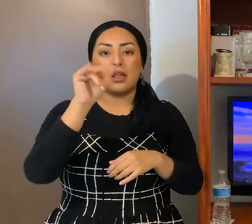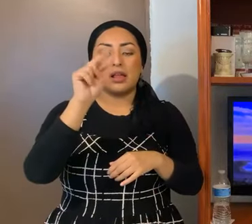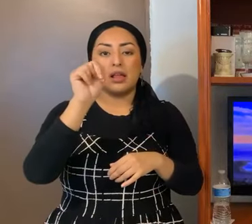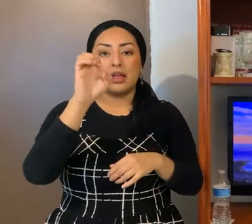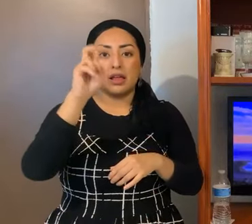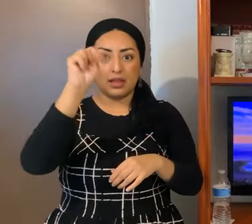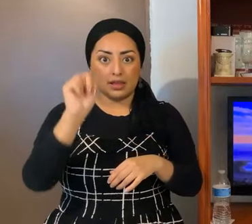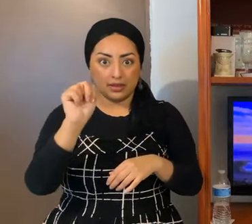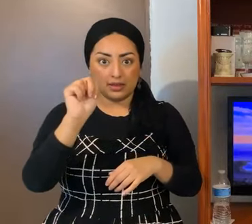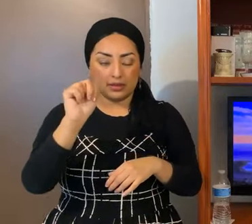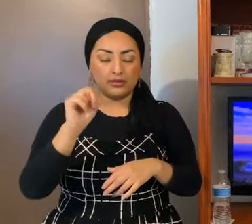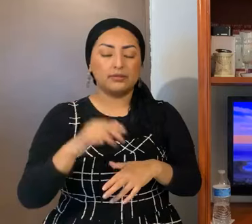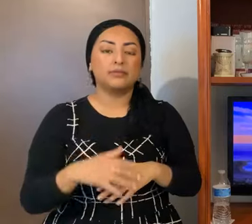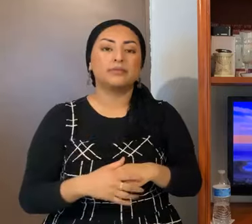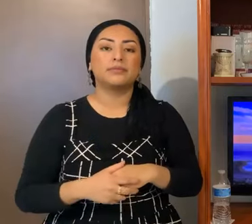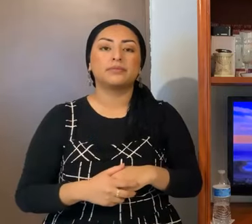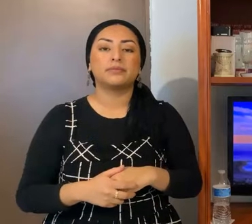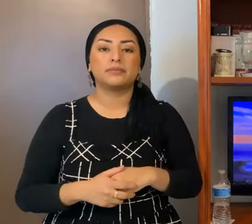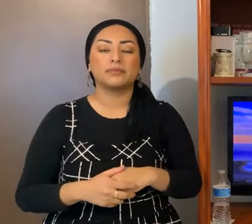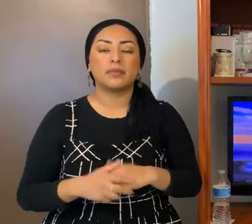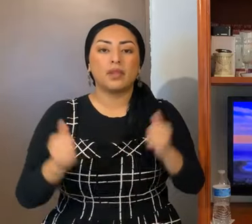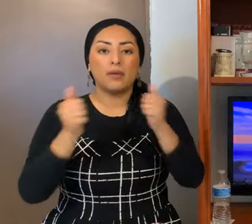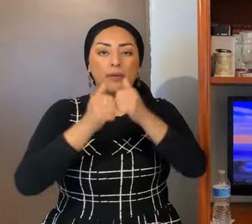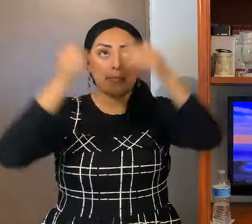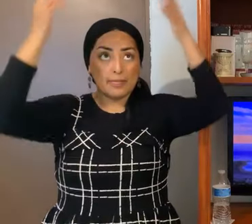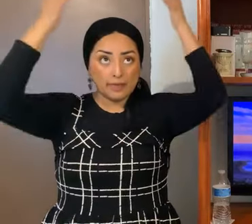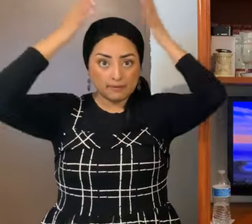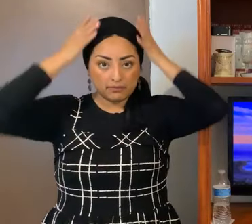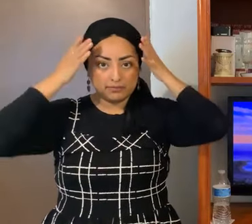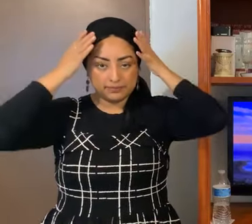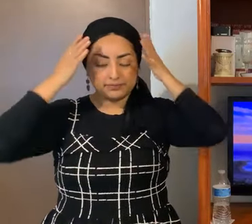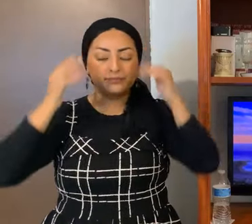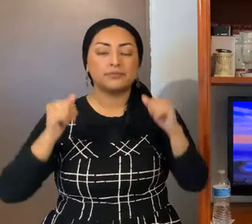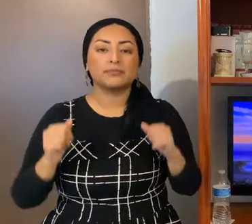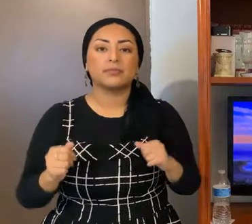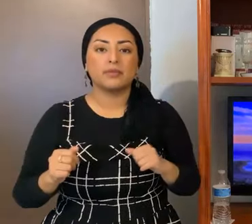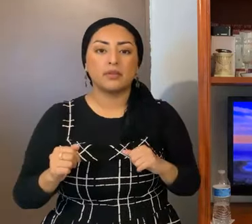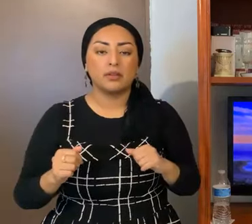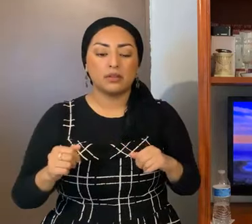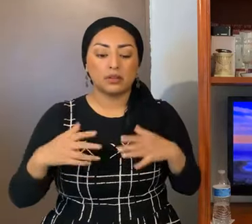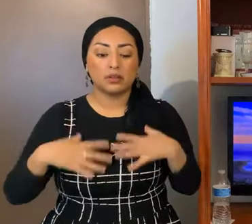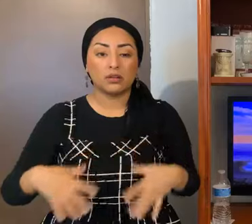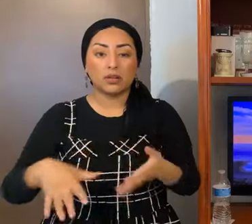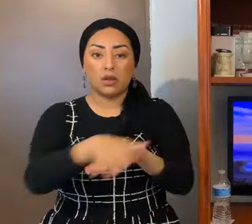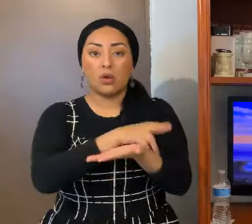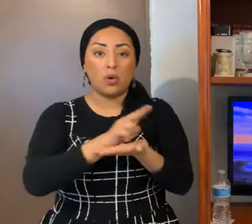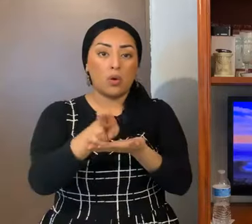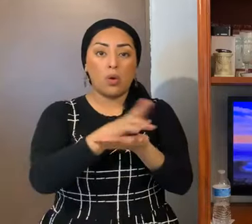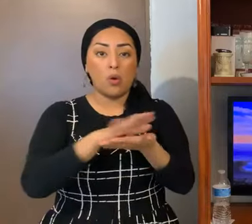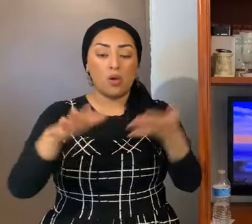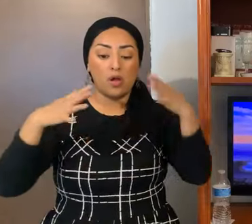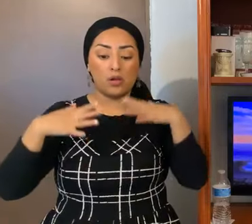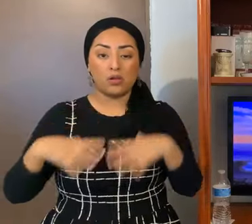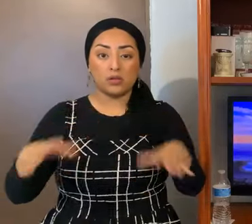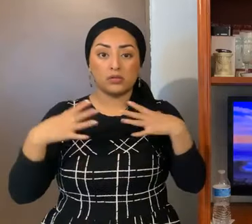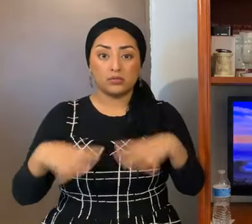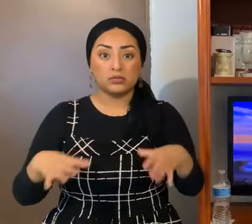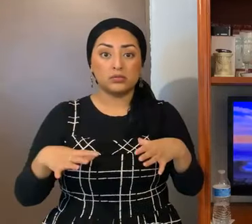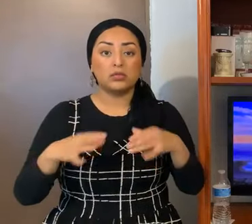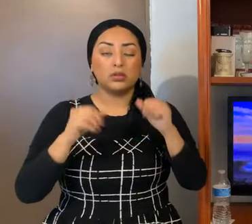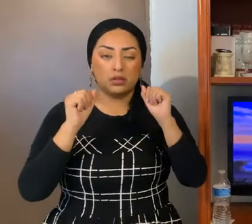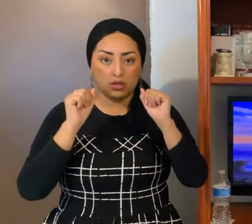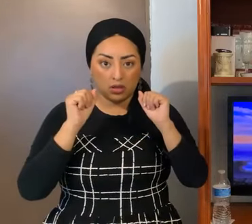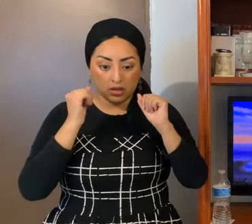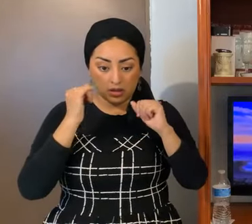dios falso, eso no es correcto. Entonces, con el turbante de lino se cubrirá. Son las santas vestiduras, las Kadoshim vestiduras, con ellas